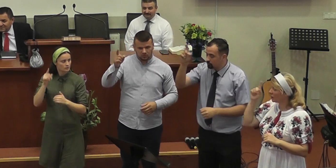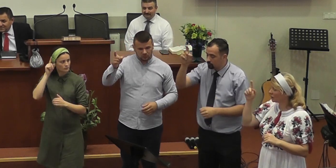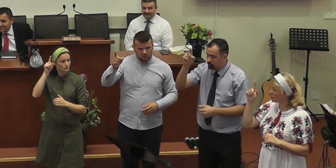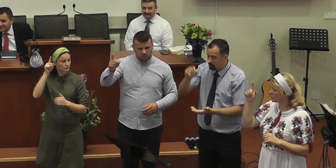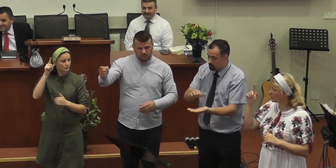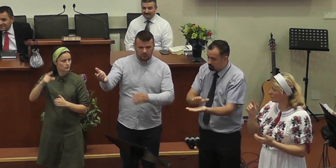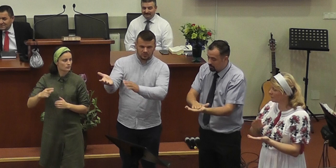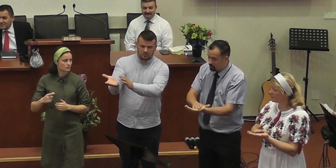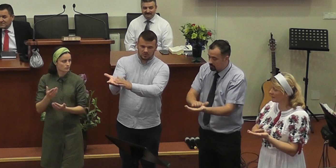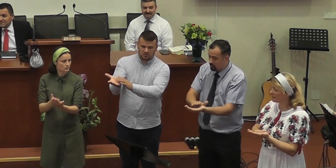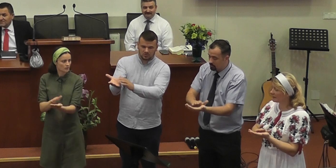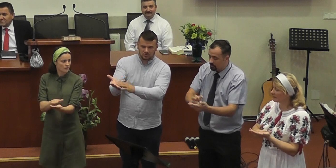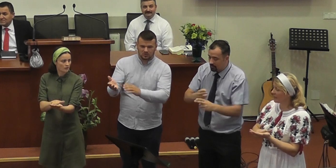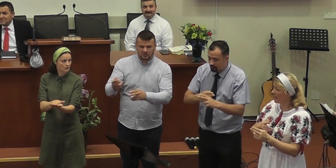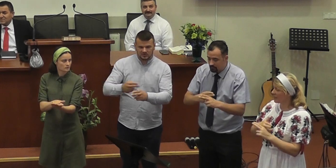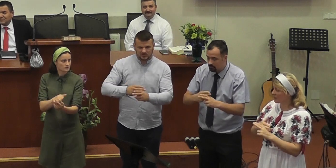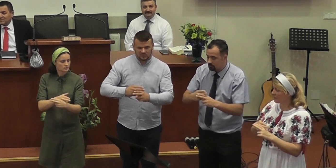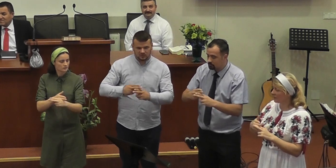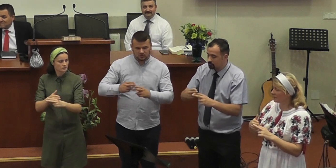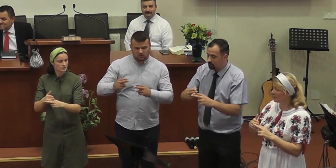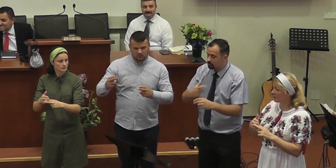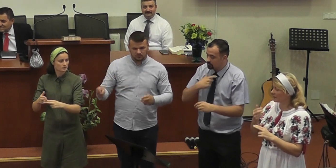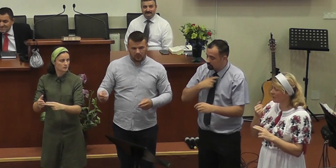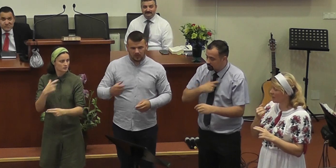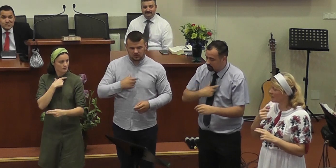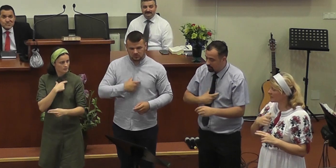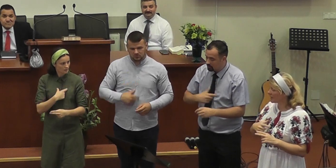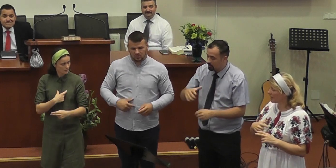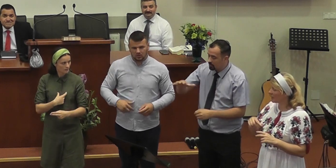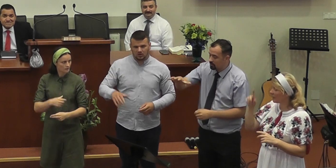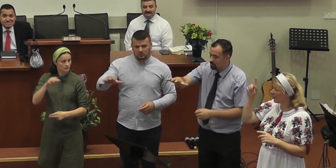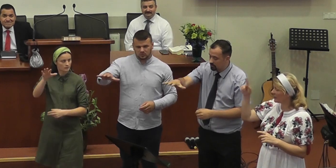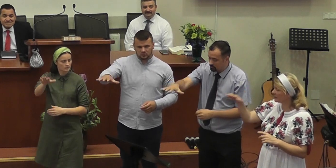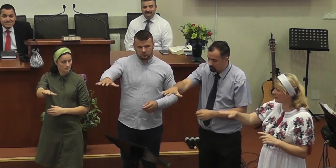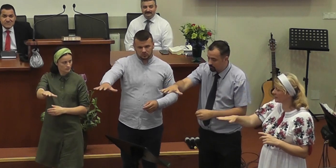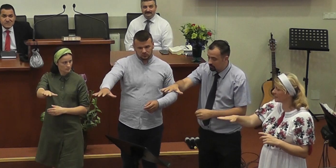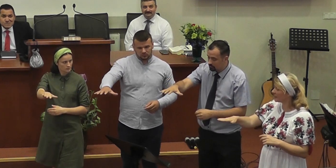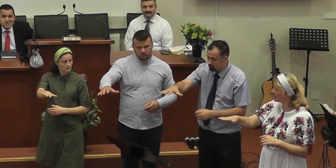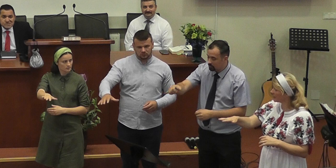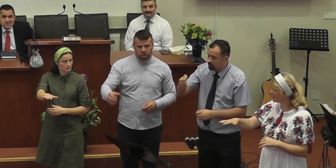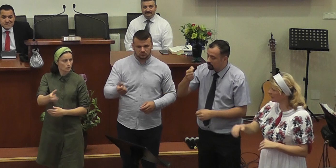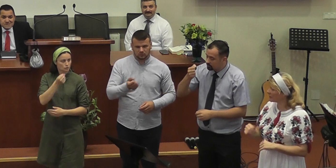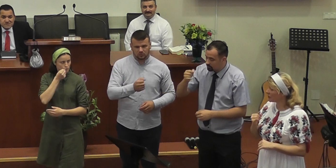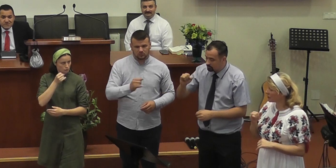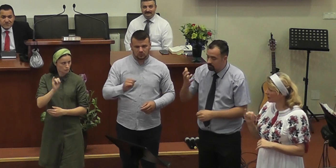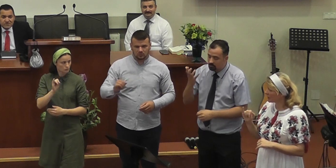Tu mâna Sfântă s-ați împinzi